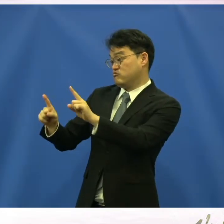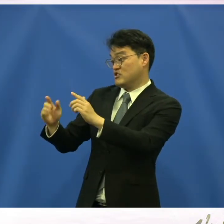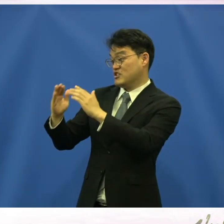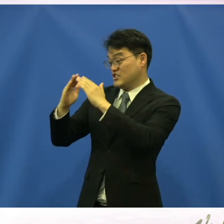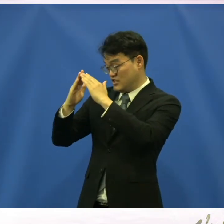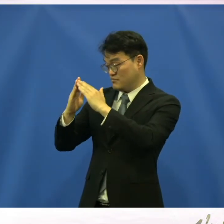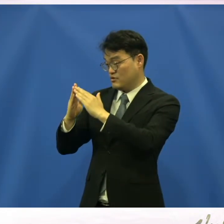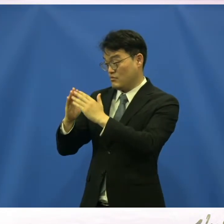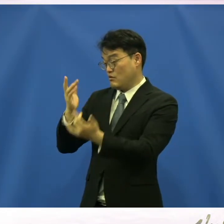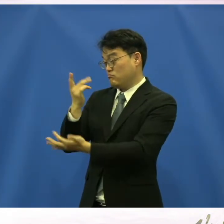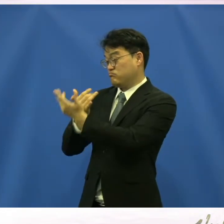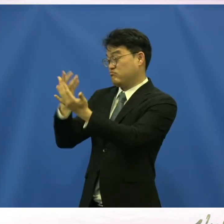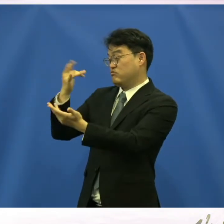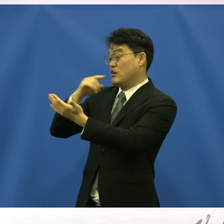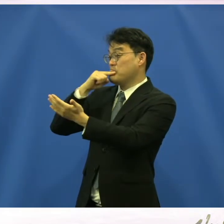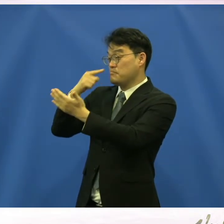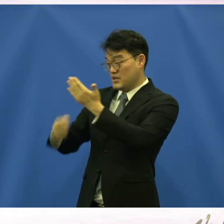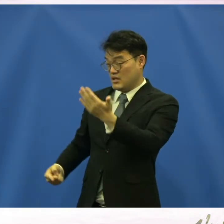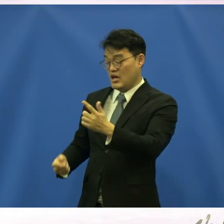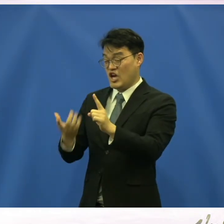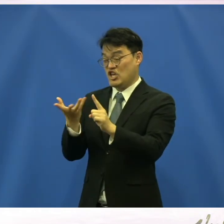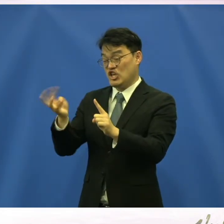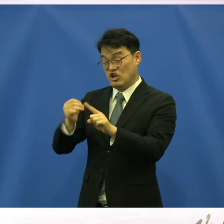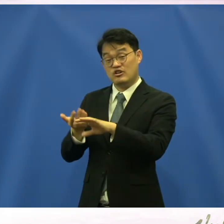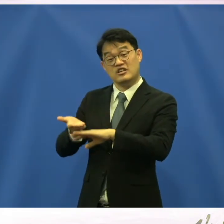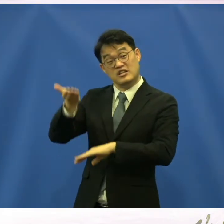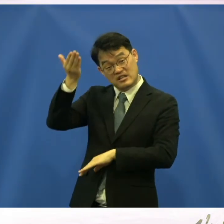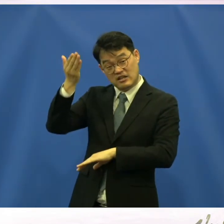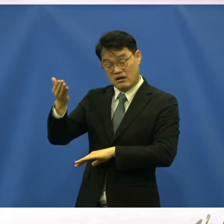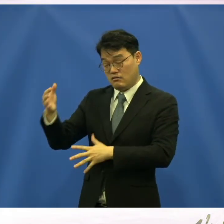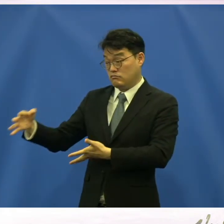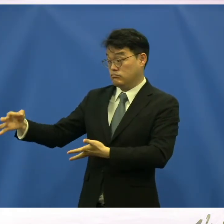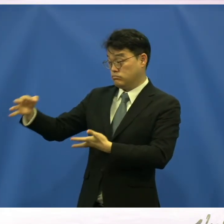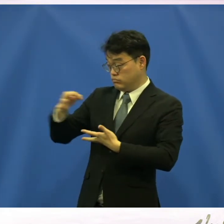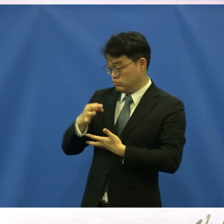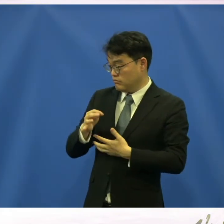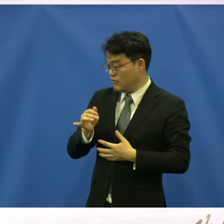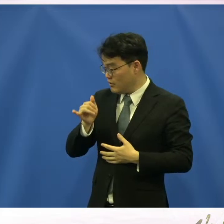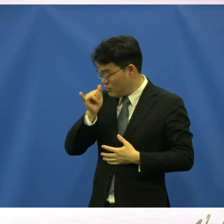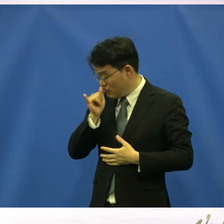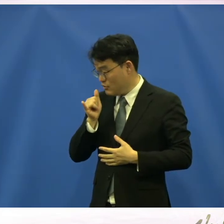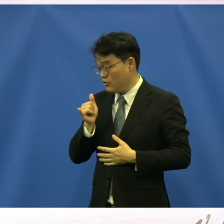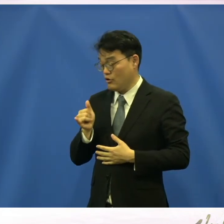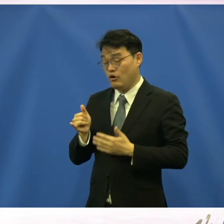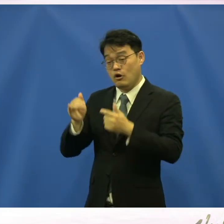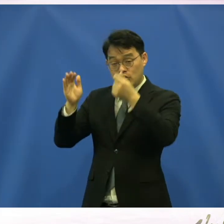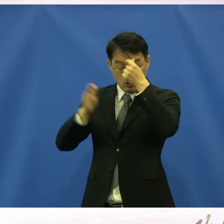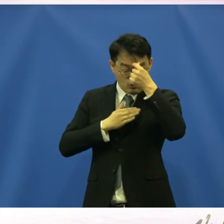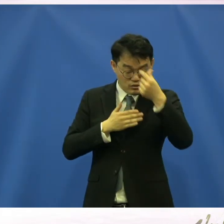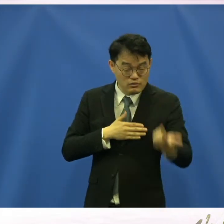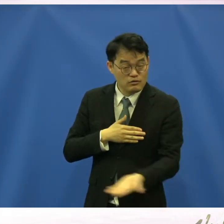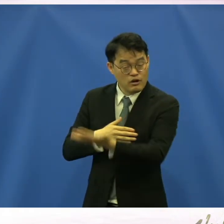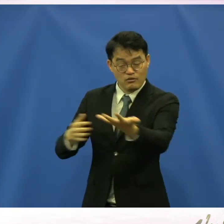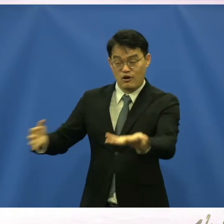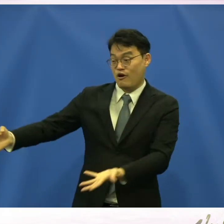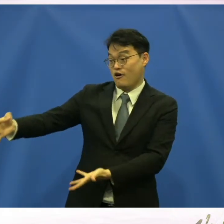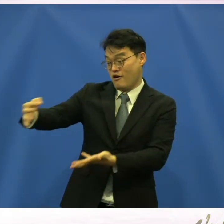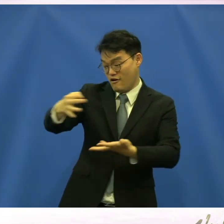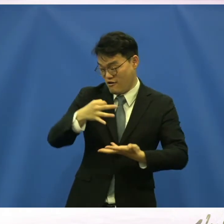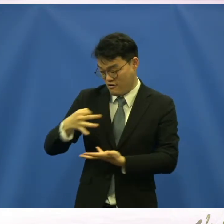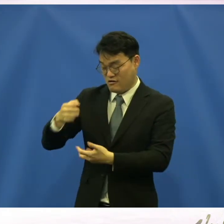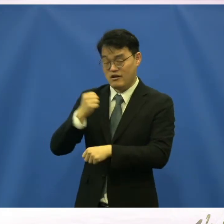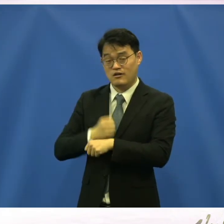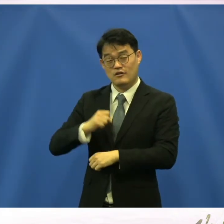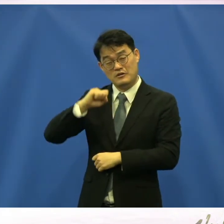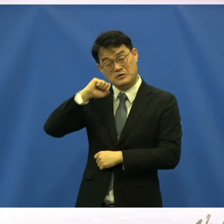산불 피해하는데도 뭐 1억 이상 이렇게 우리 뭐 강조도 안 했는데 우리 성도님들이 헌금해가지고 지금 이제